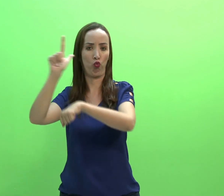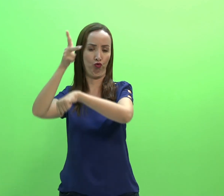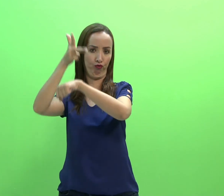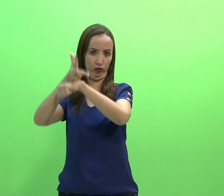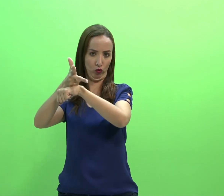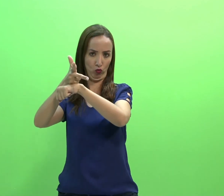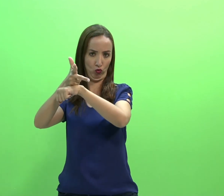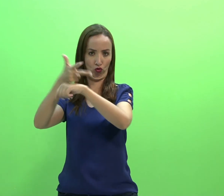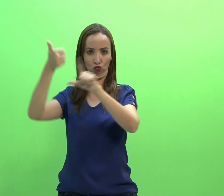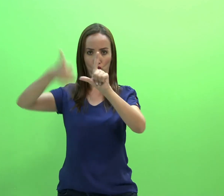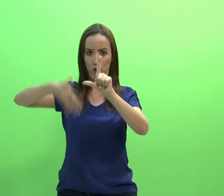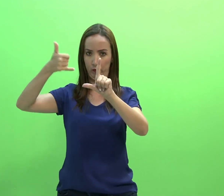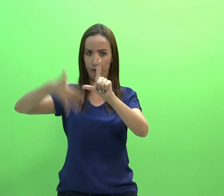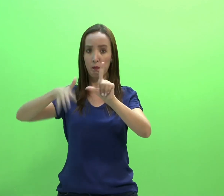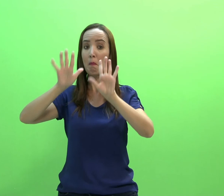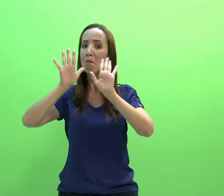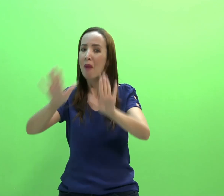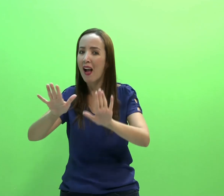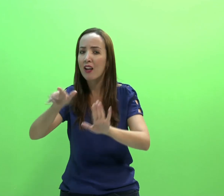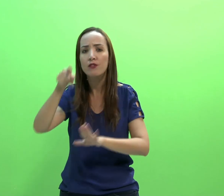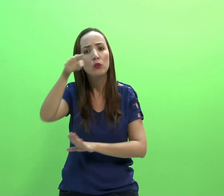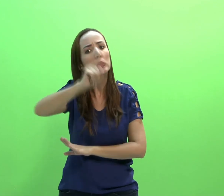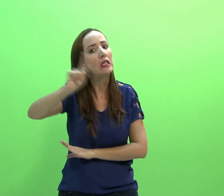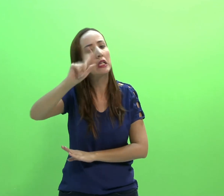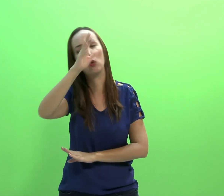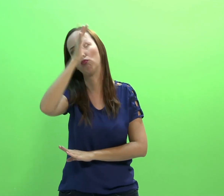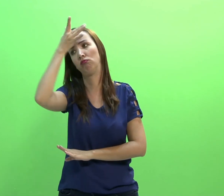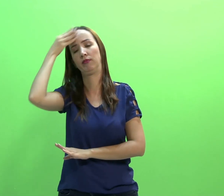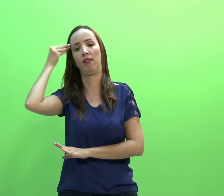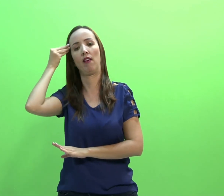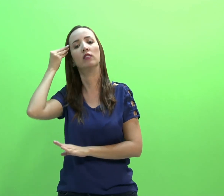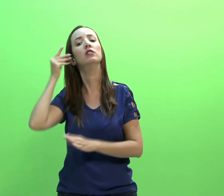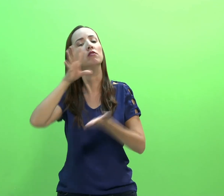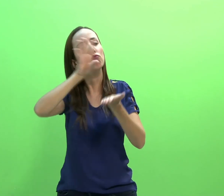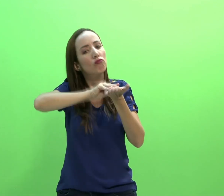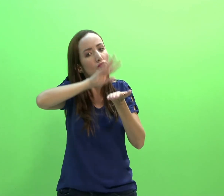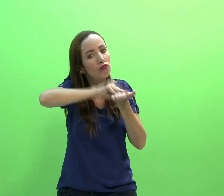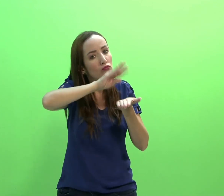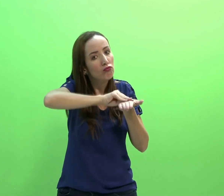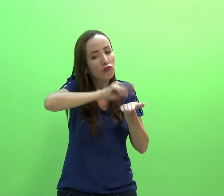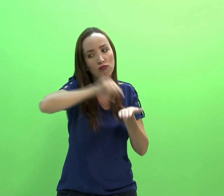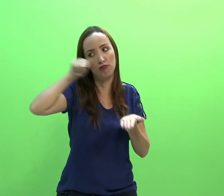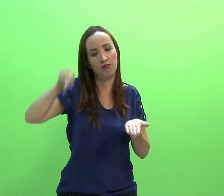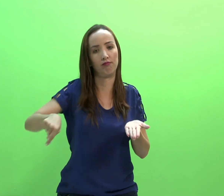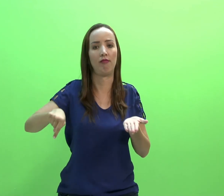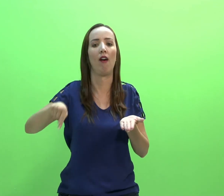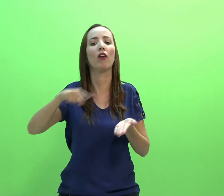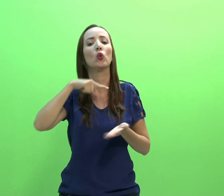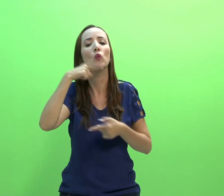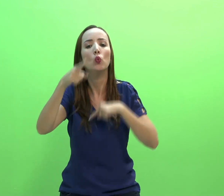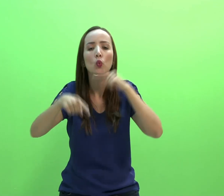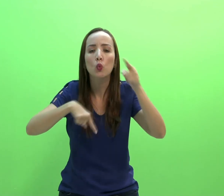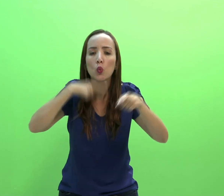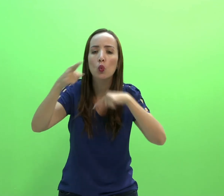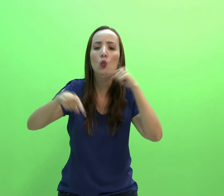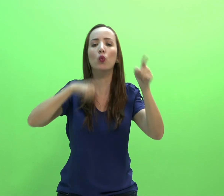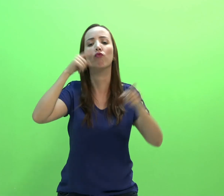Na nossa próxima aula, continuaremos nossos estudos. Não esqueçam do conteúdo trabalhado aqui.